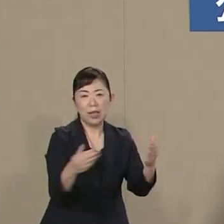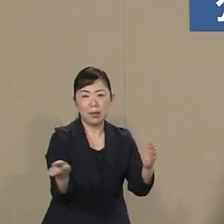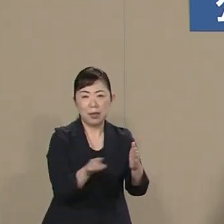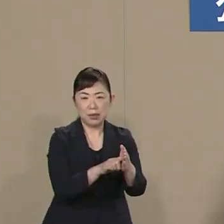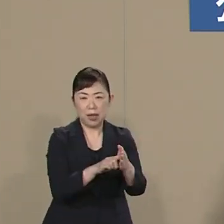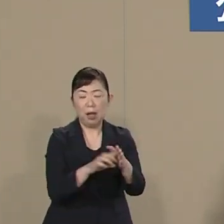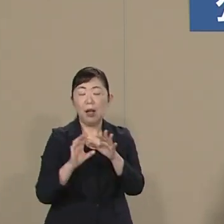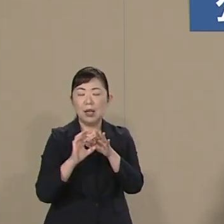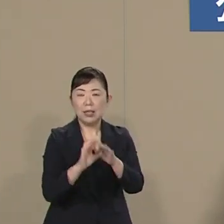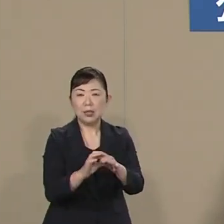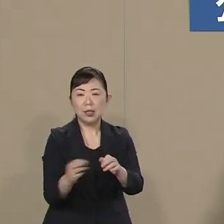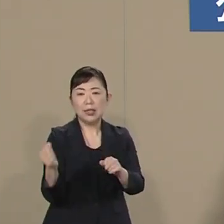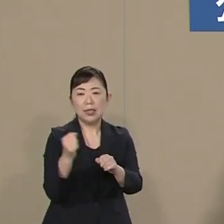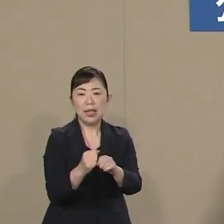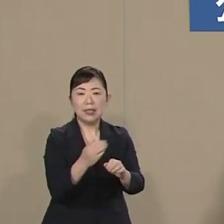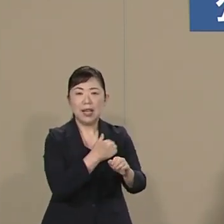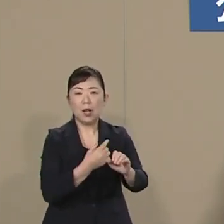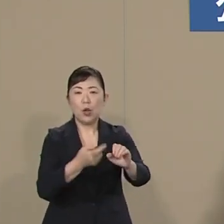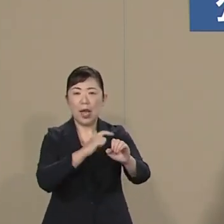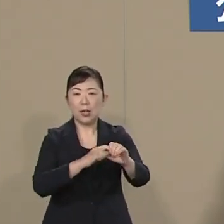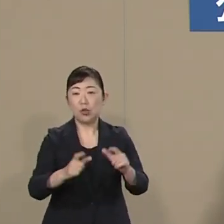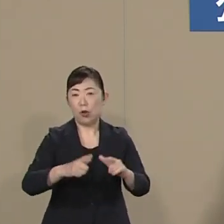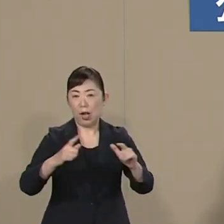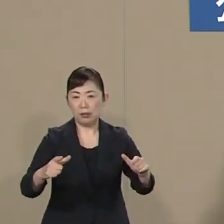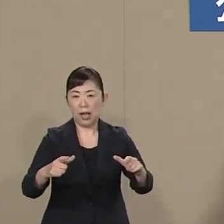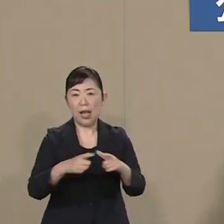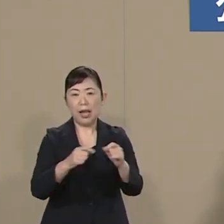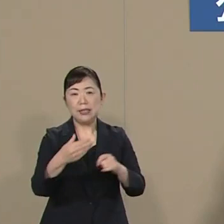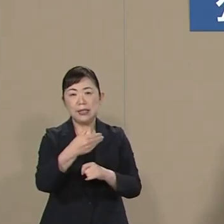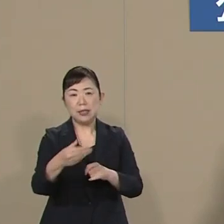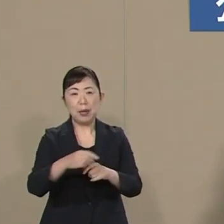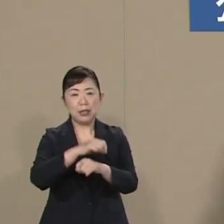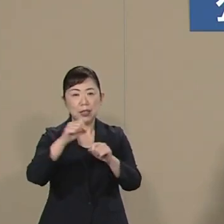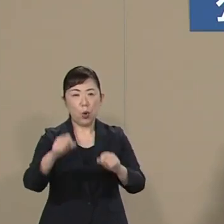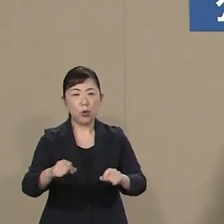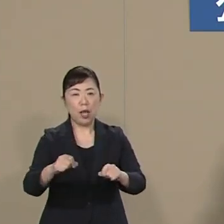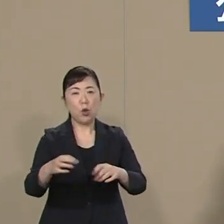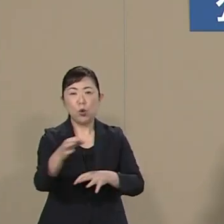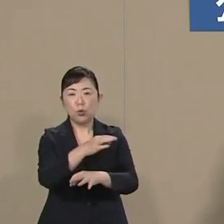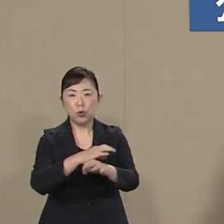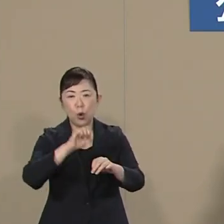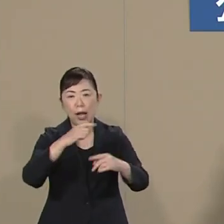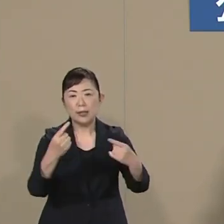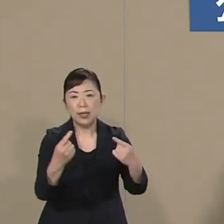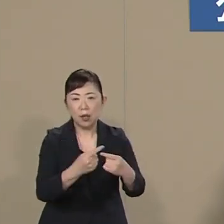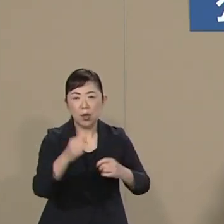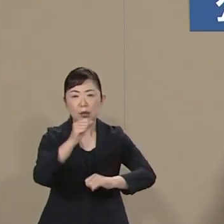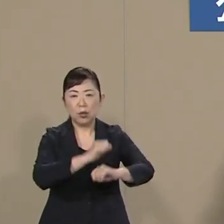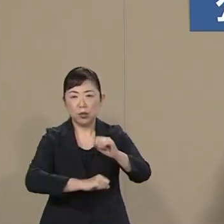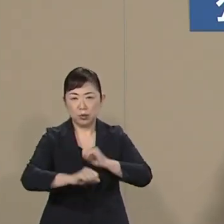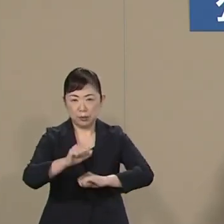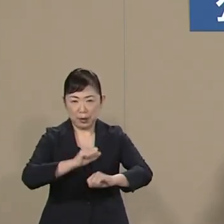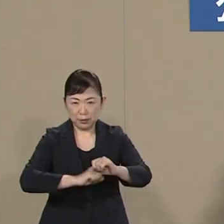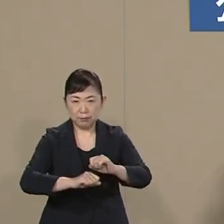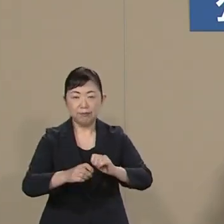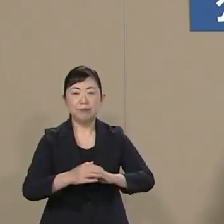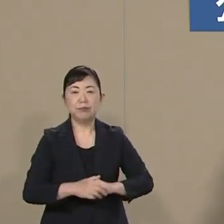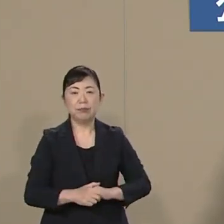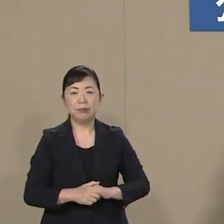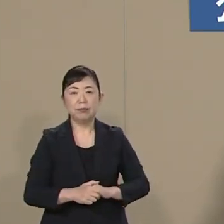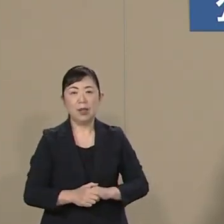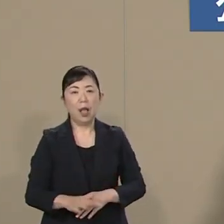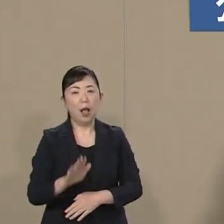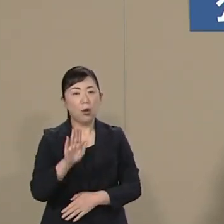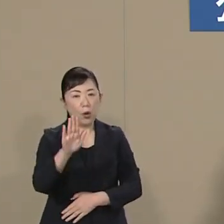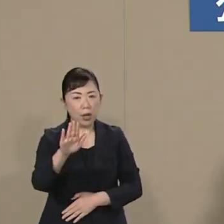た引き続き再生可能エネルギーの拡大や日米地位協定の運用改善などに全力で取り組み